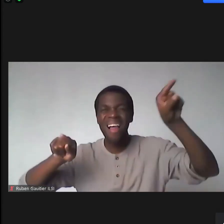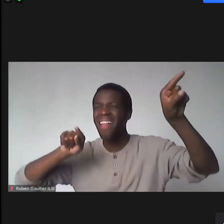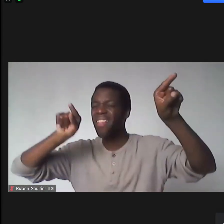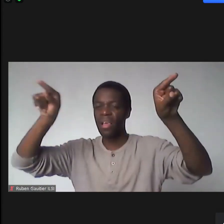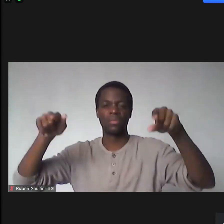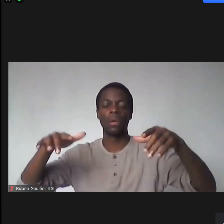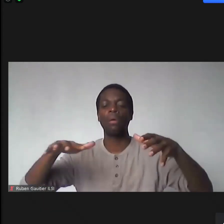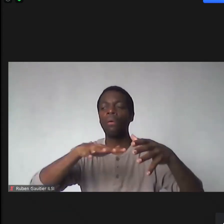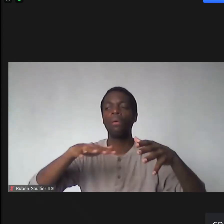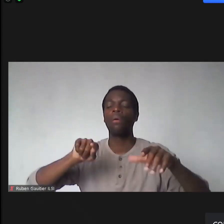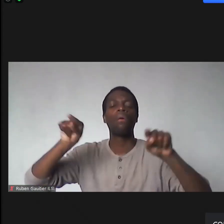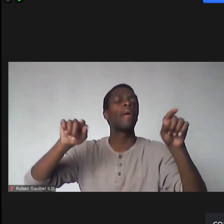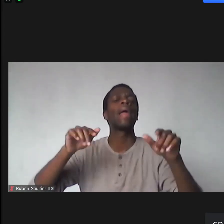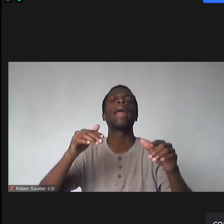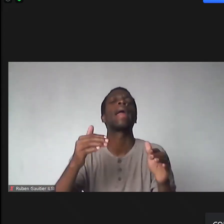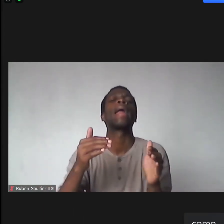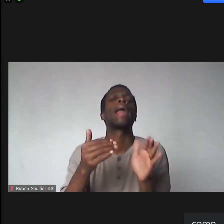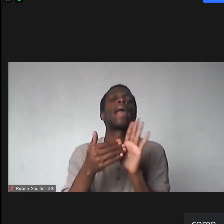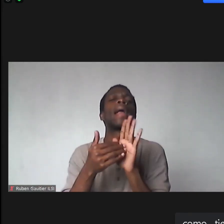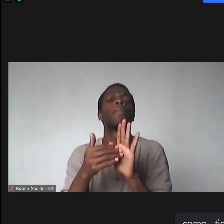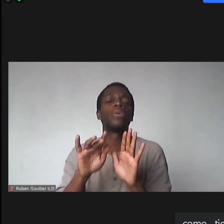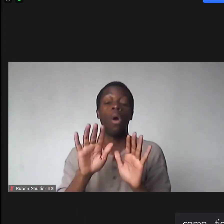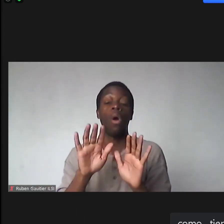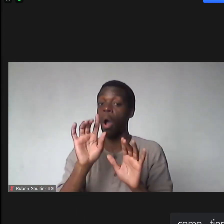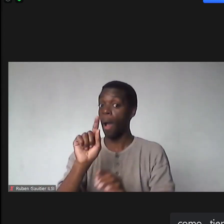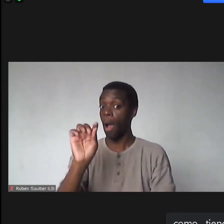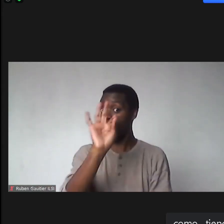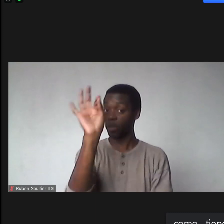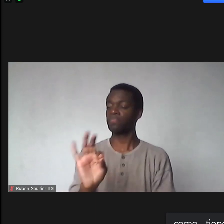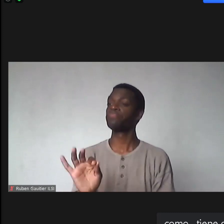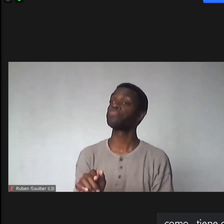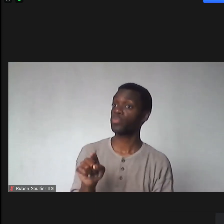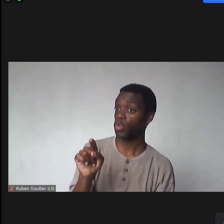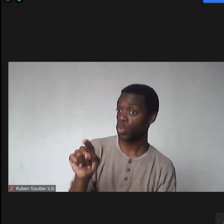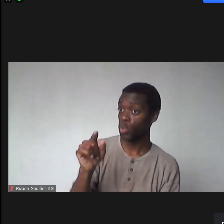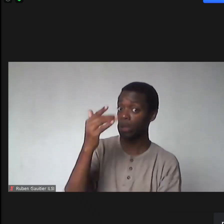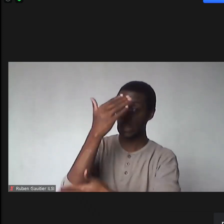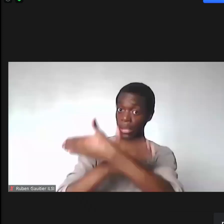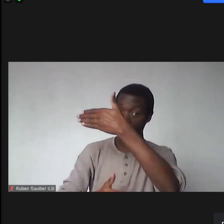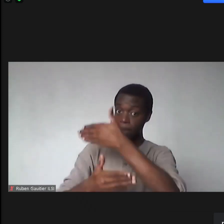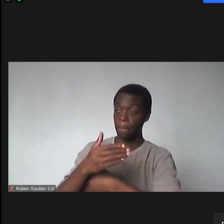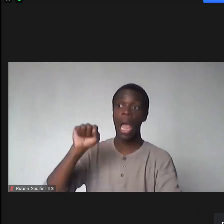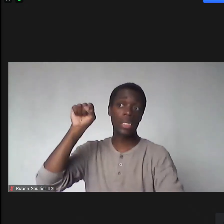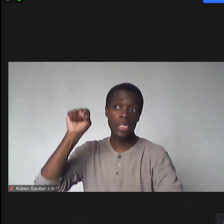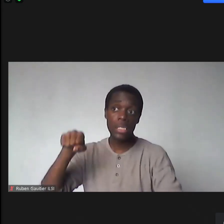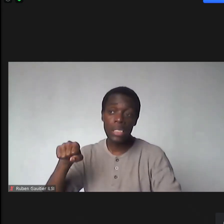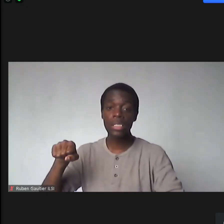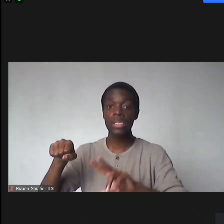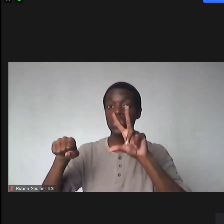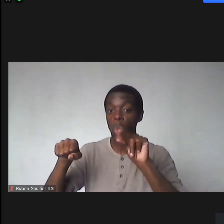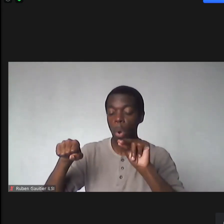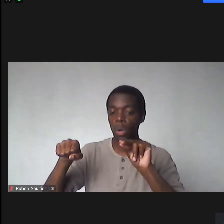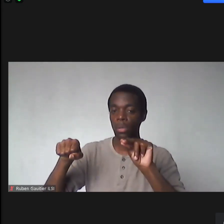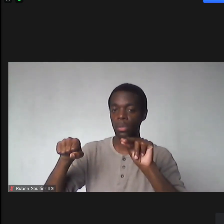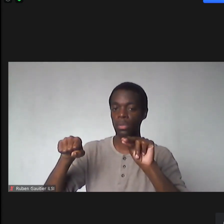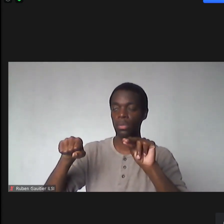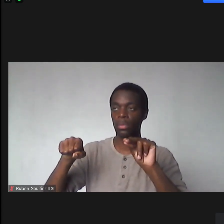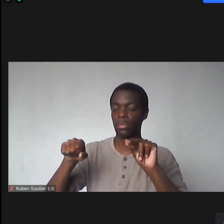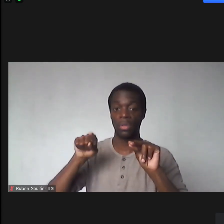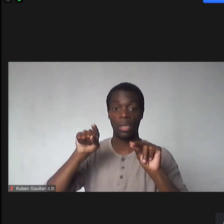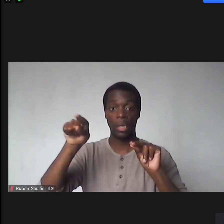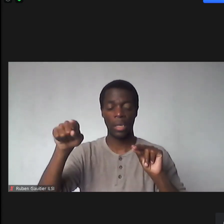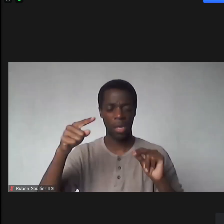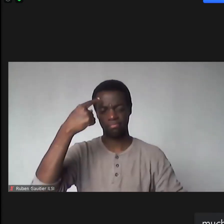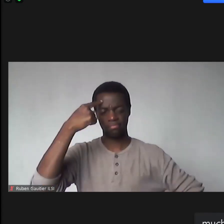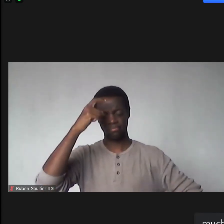¿tiene discapacidad sí o no? Muchas personas que tienen alguna o que tienen una duda si tiene o no, van a responder que no. Así va a tener